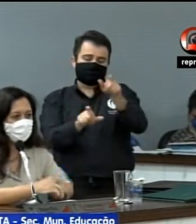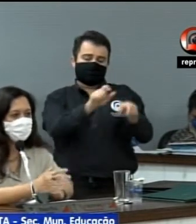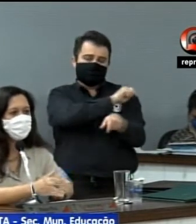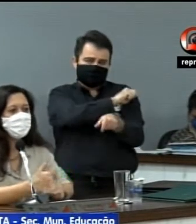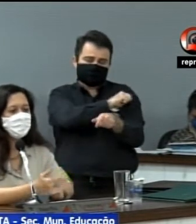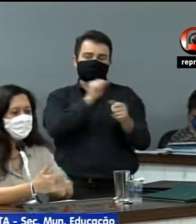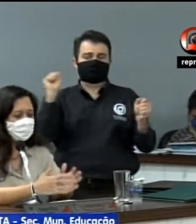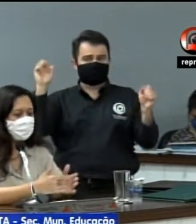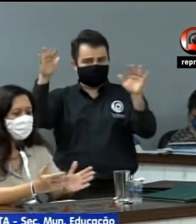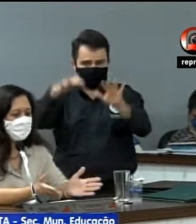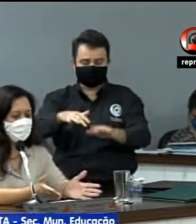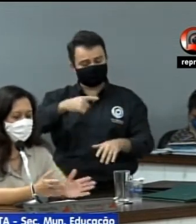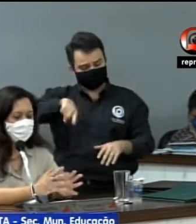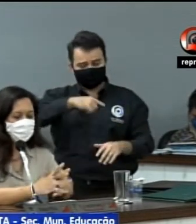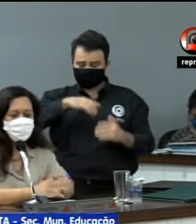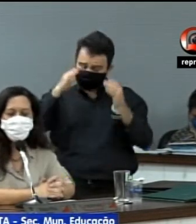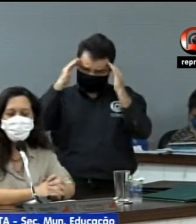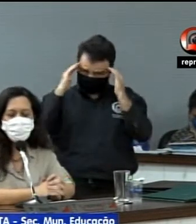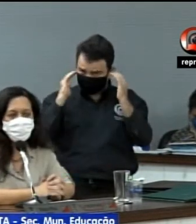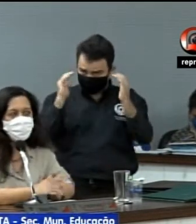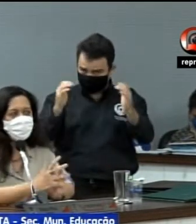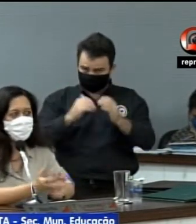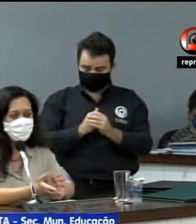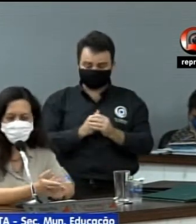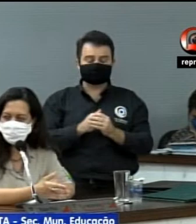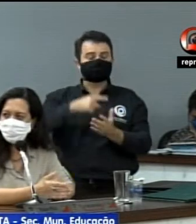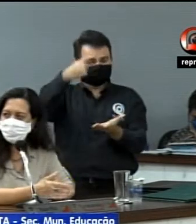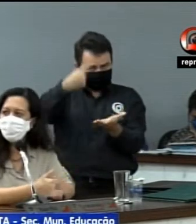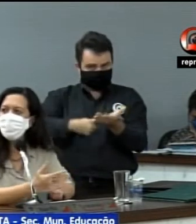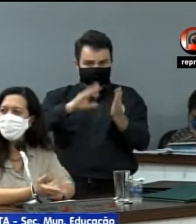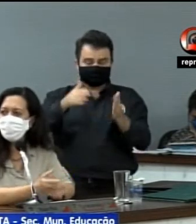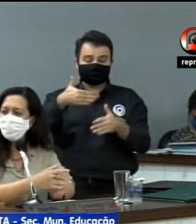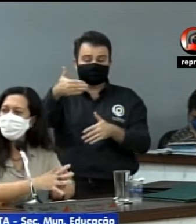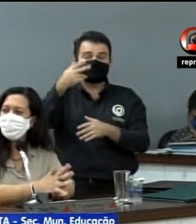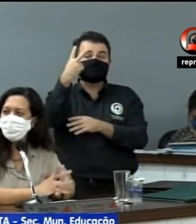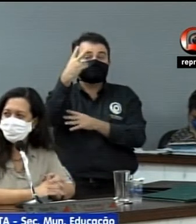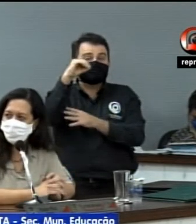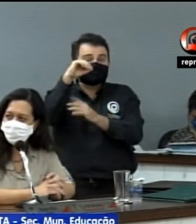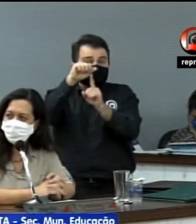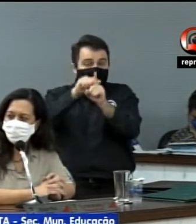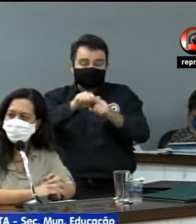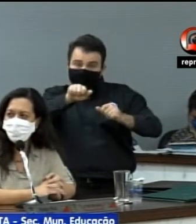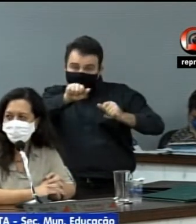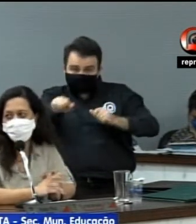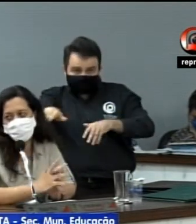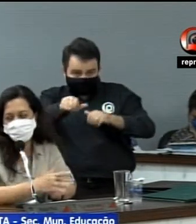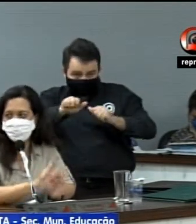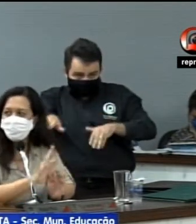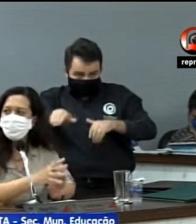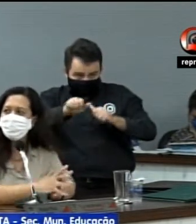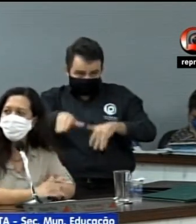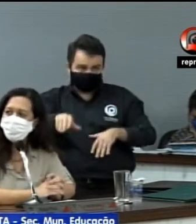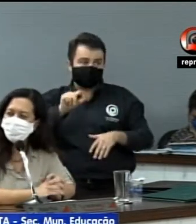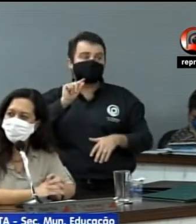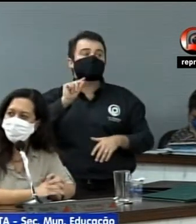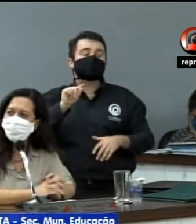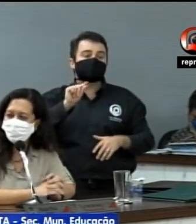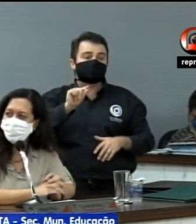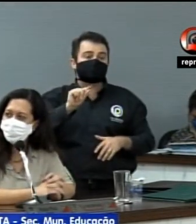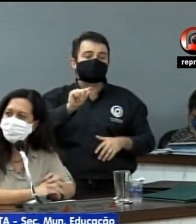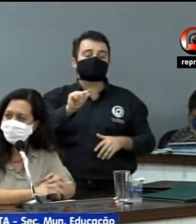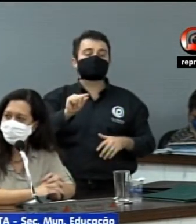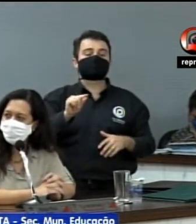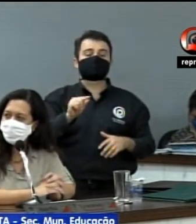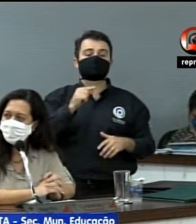pactuado que, a partir do dia 20 de setembro, a gente vai fazer o encaminhamento pelo Plano